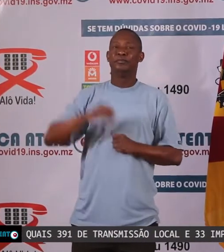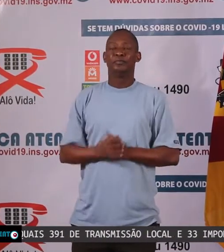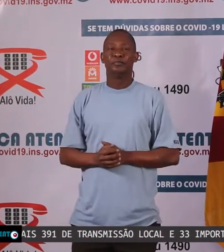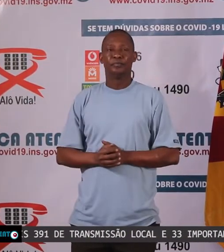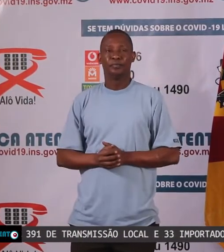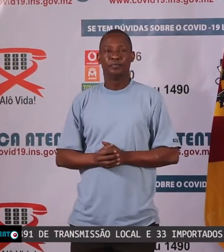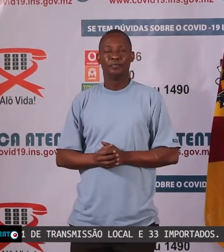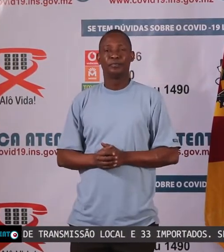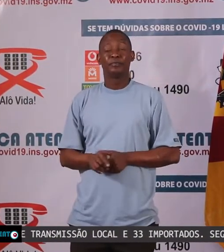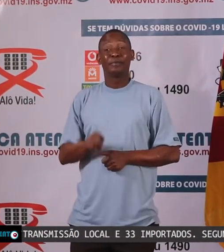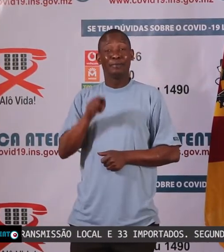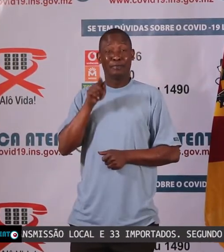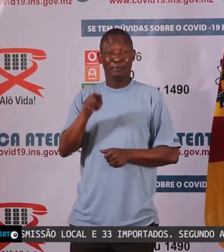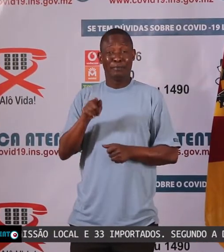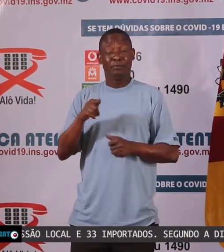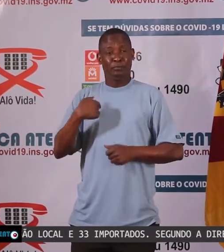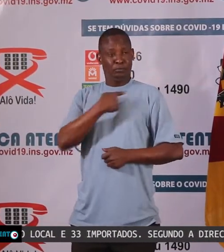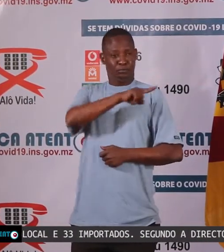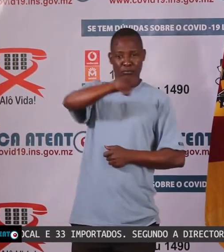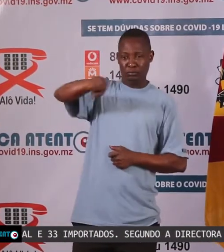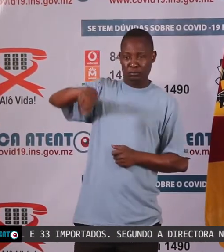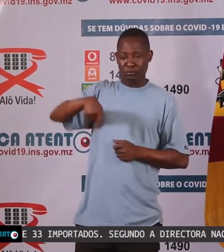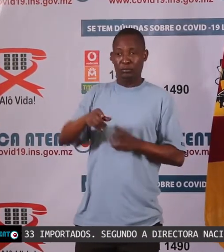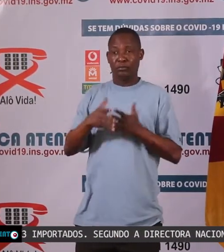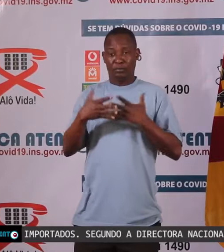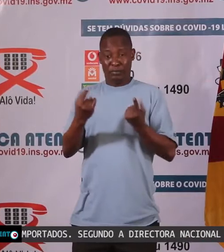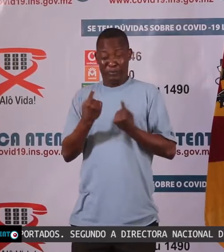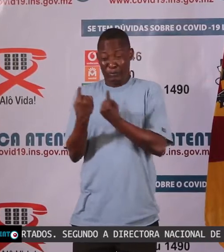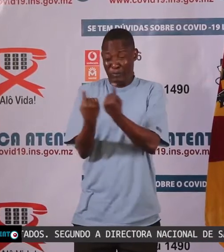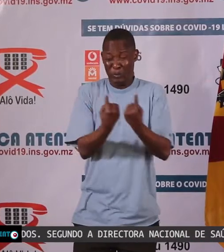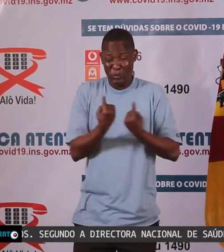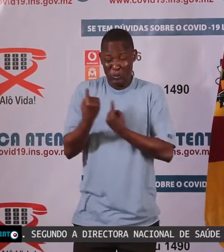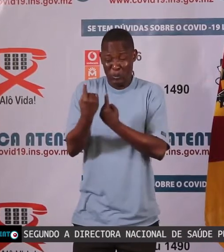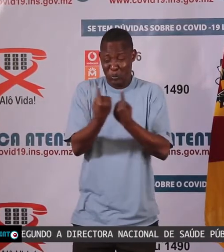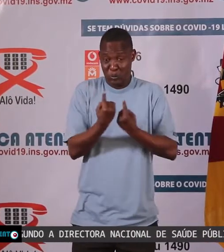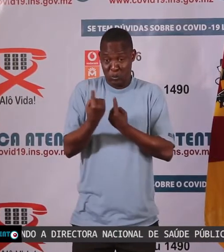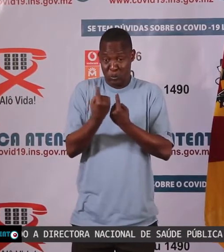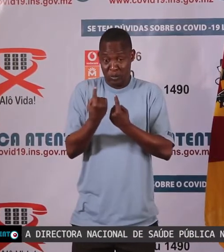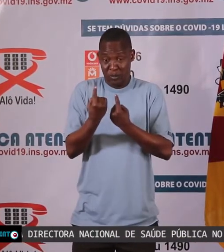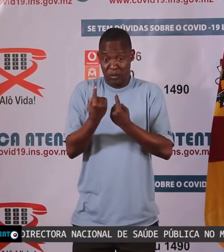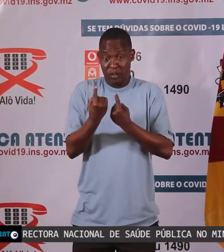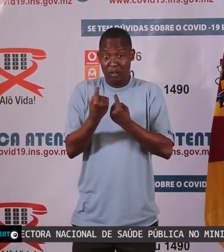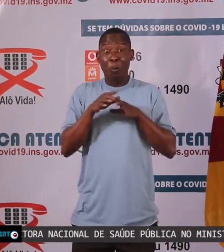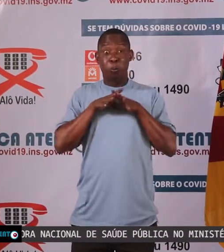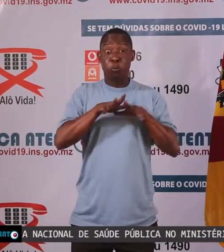de oportunidade parece evitar uma situação de transmissão